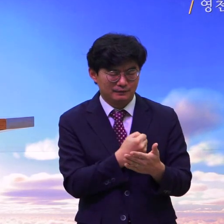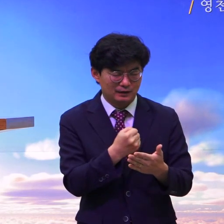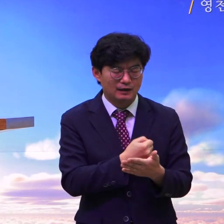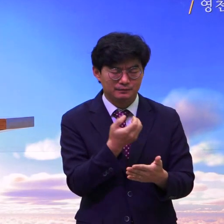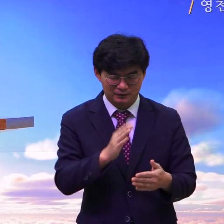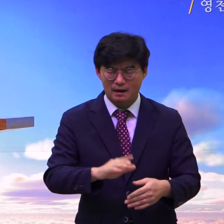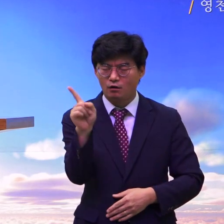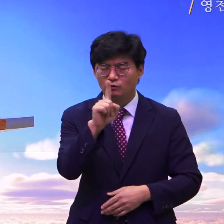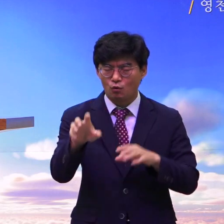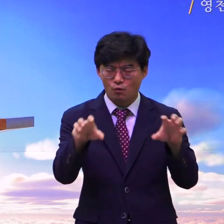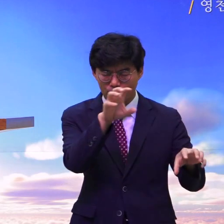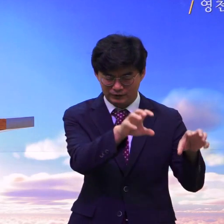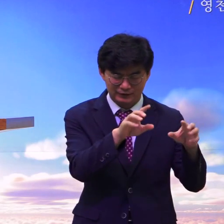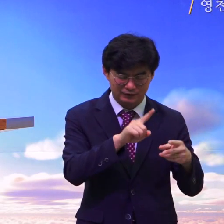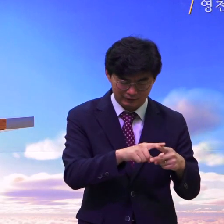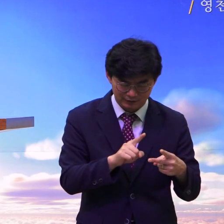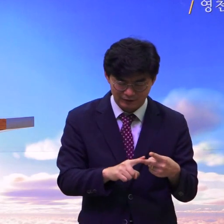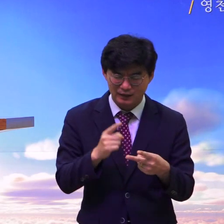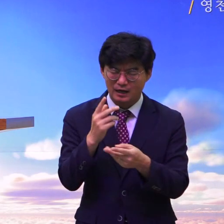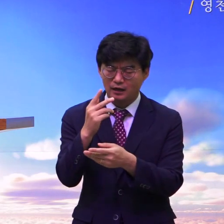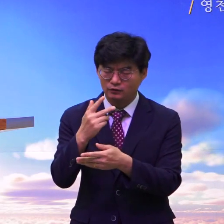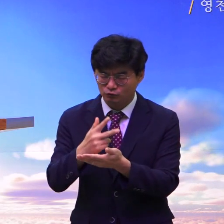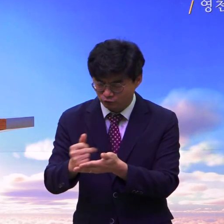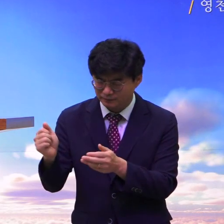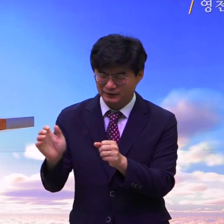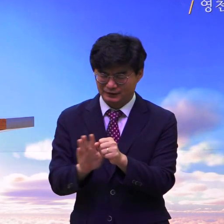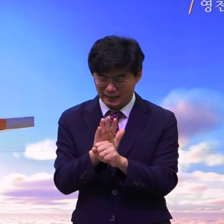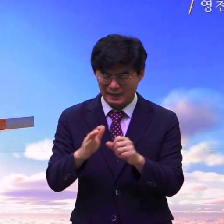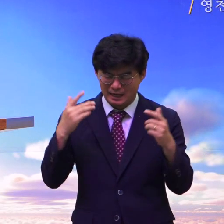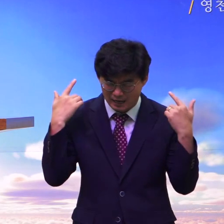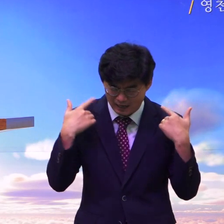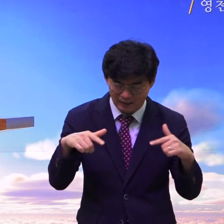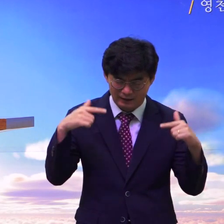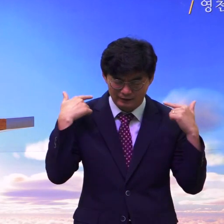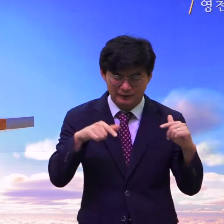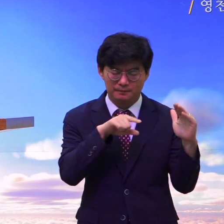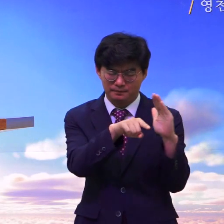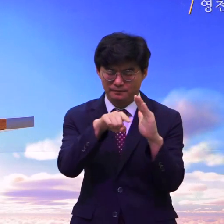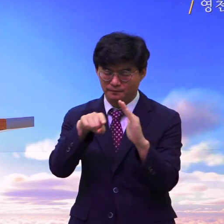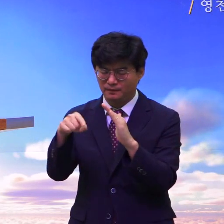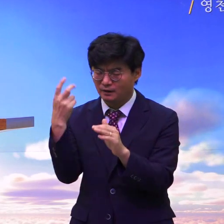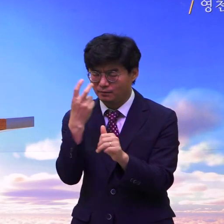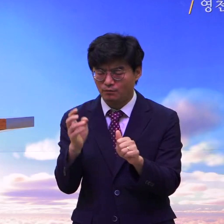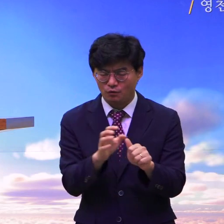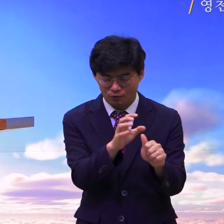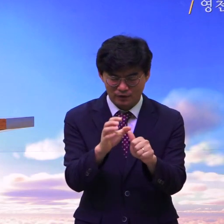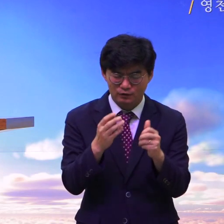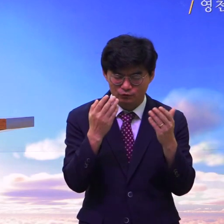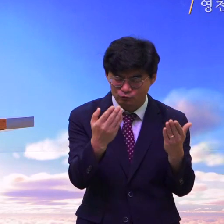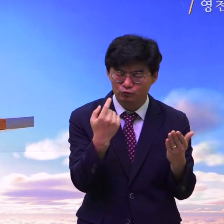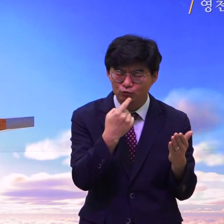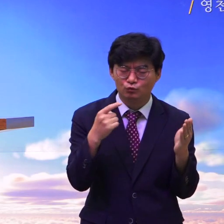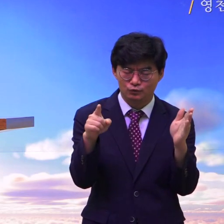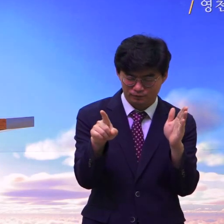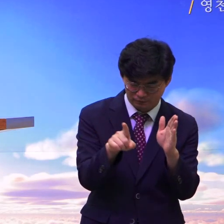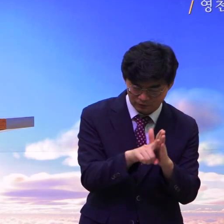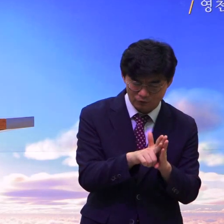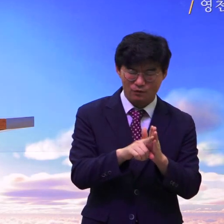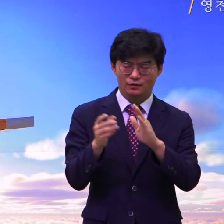곳에서 계시는 주님의 사랑이 언제나 우리를 보호해 주시는 믿고 생활에 임하는 우리